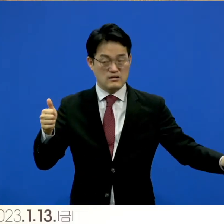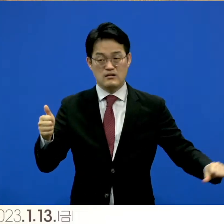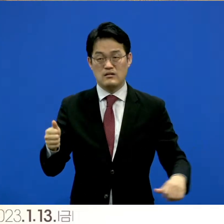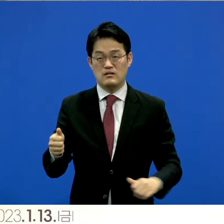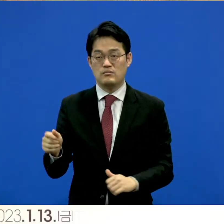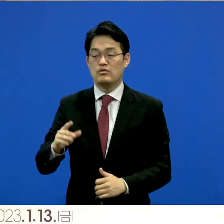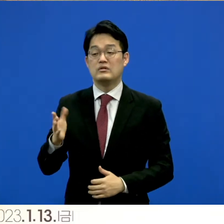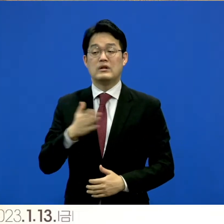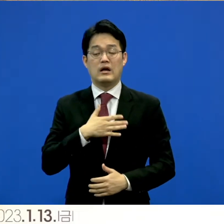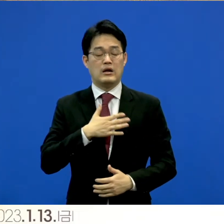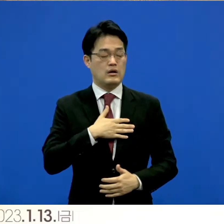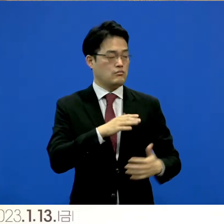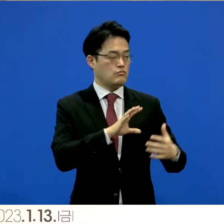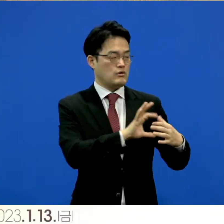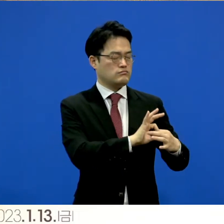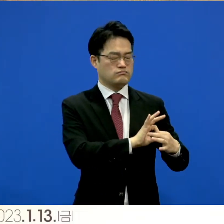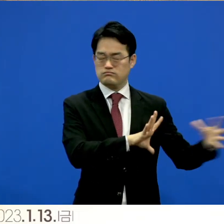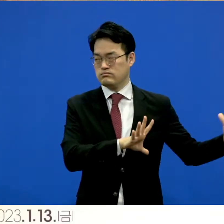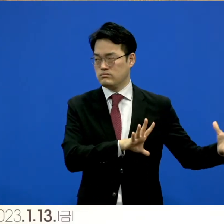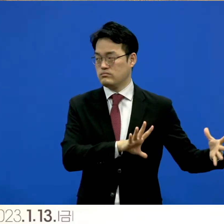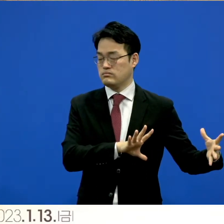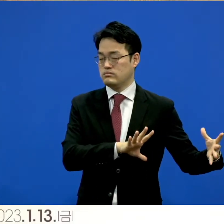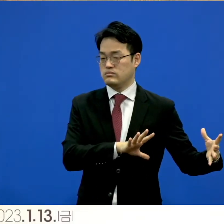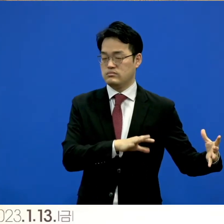이것은 자신과의 관계를 거부하고 있습니다.